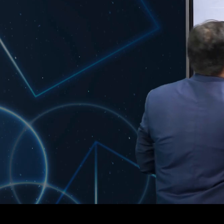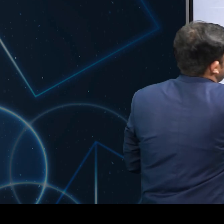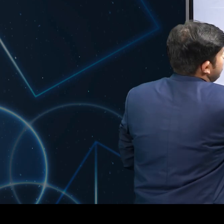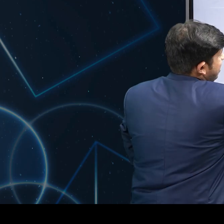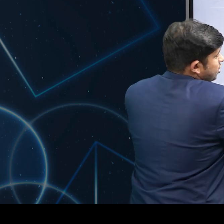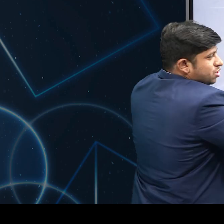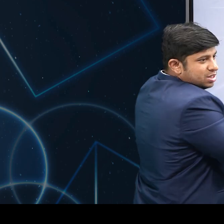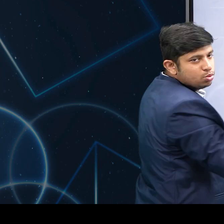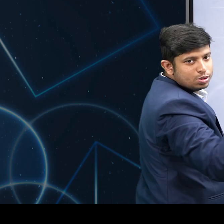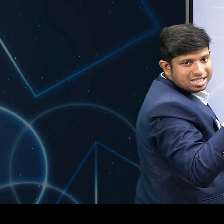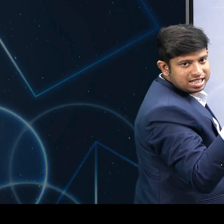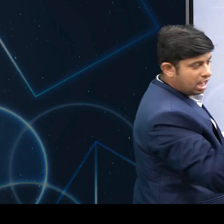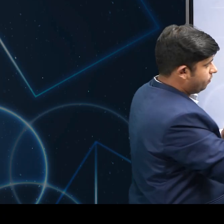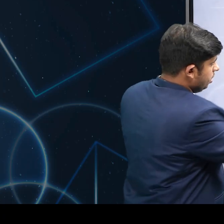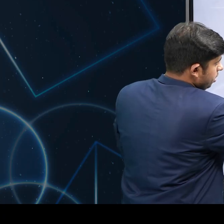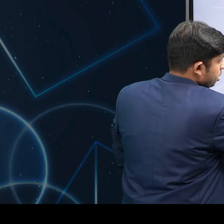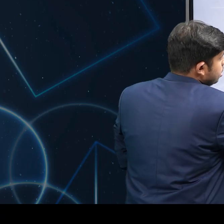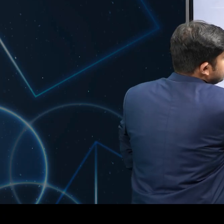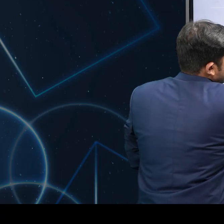= 227 × 7 × 25.